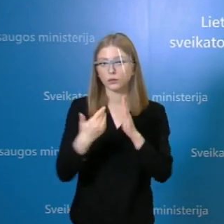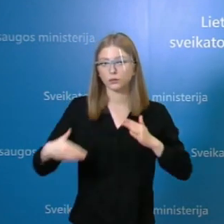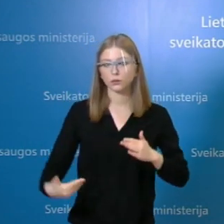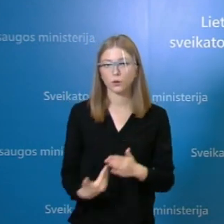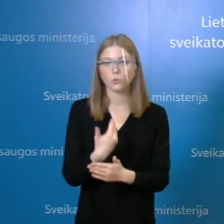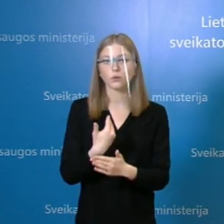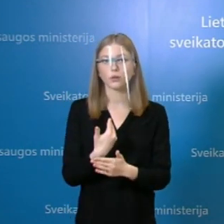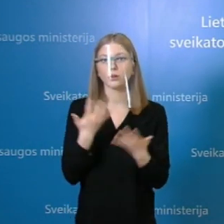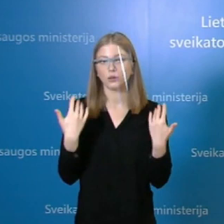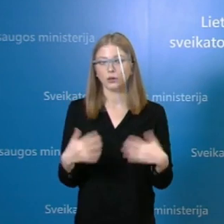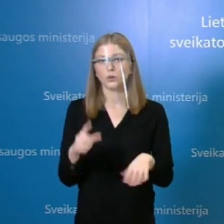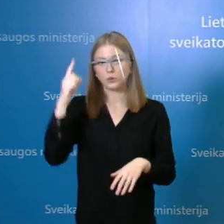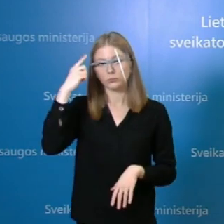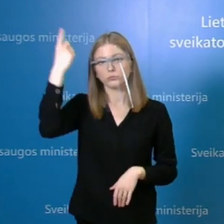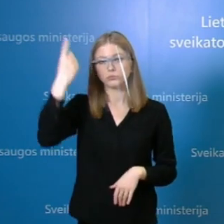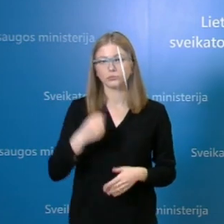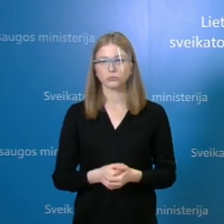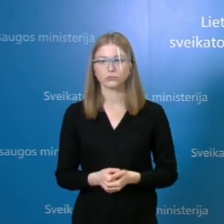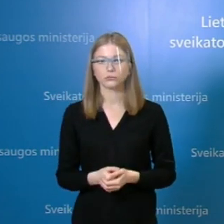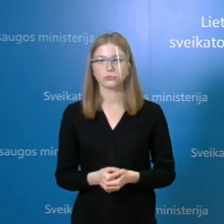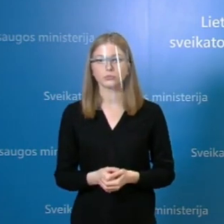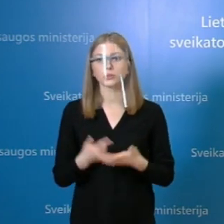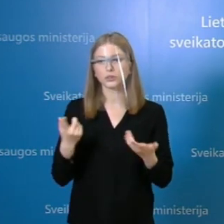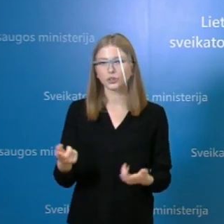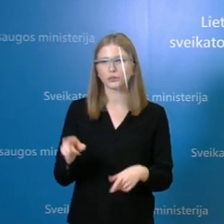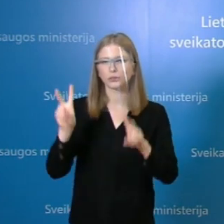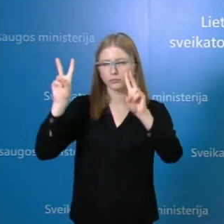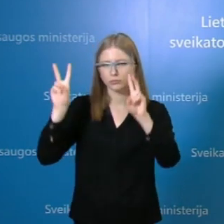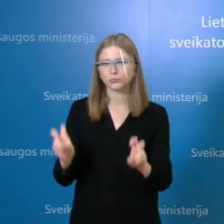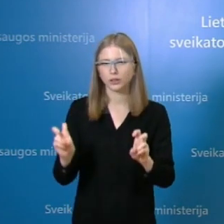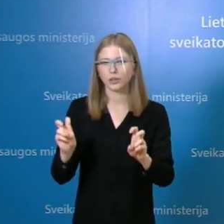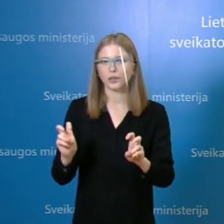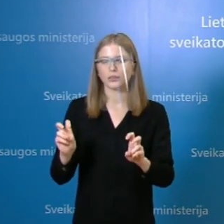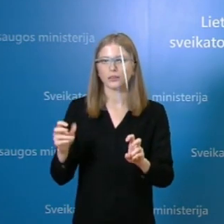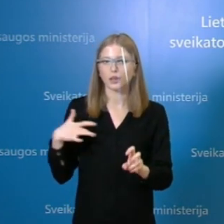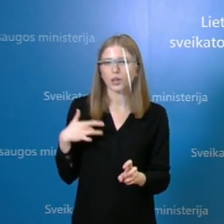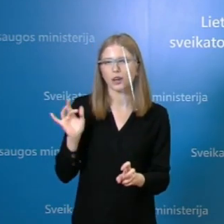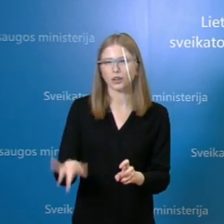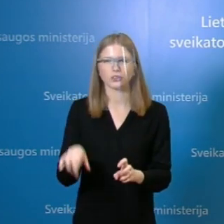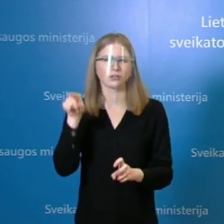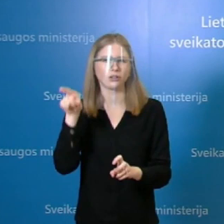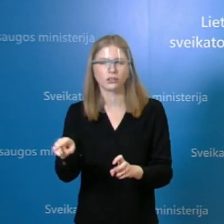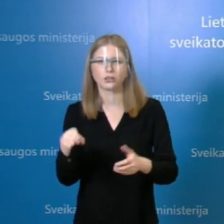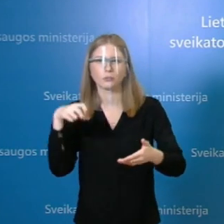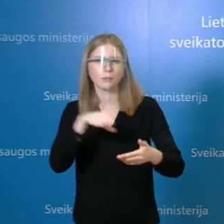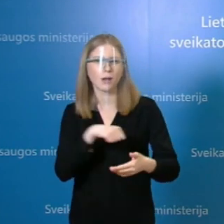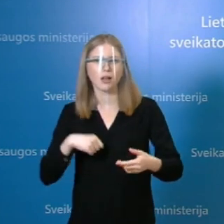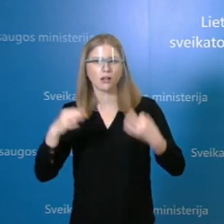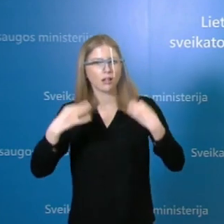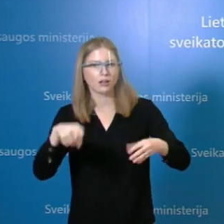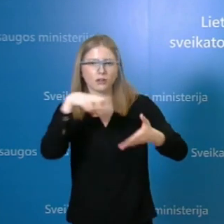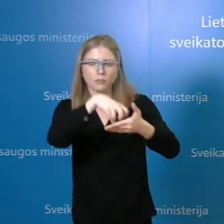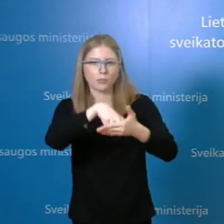tam tikros, na, kaip jūs vadinat, kvotos išdalintose valdybėm proporciškai pagal ten